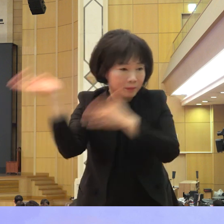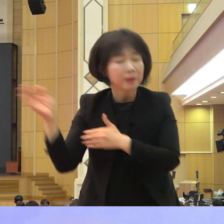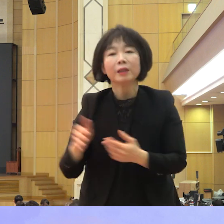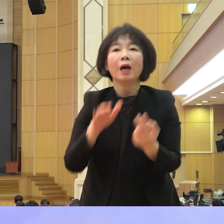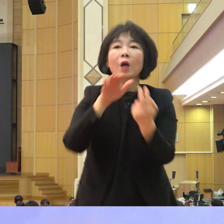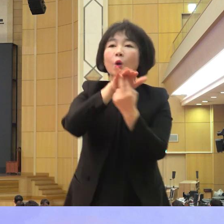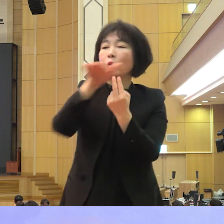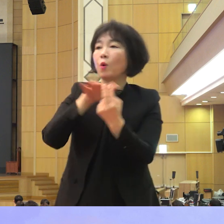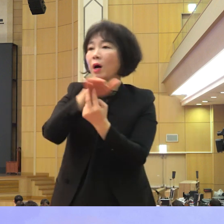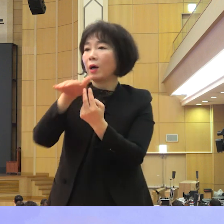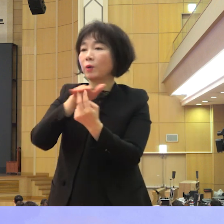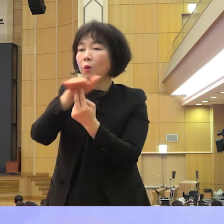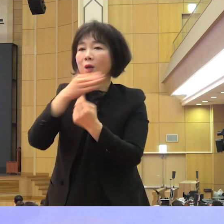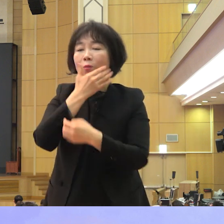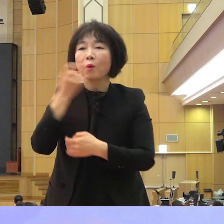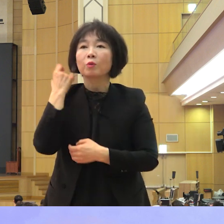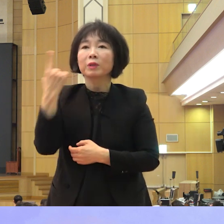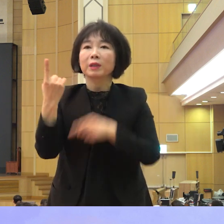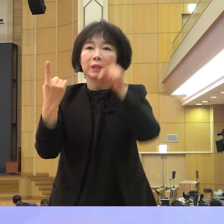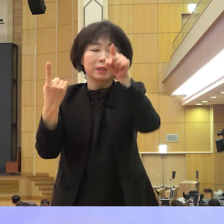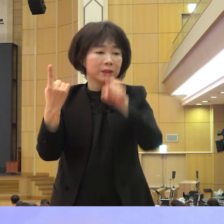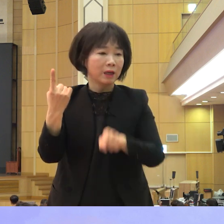요한복음으로 가보겠습니다. 1장 45절에